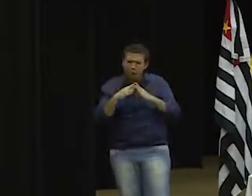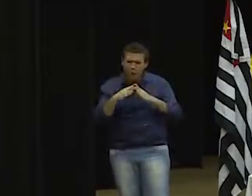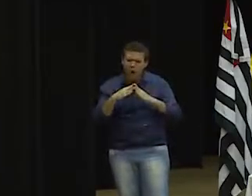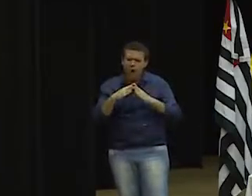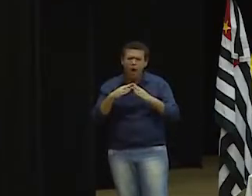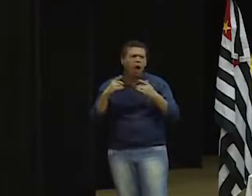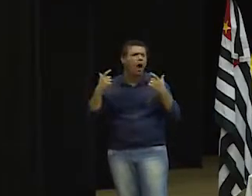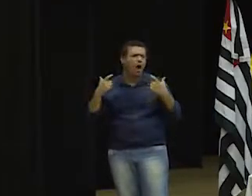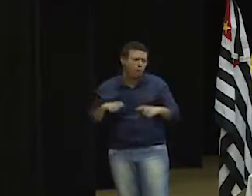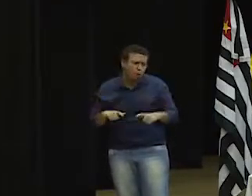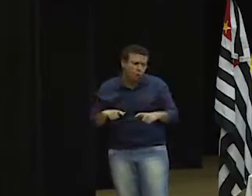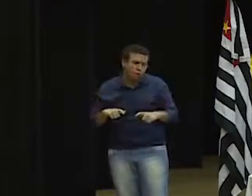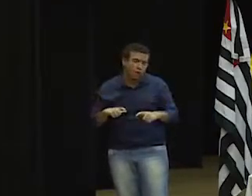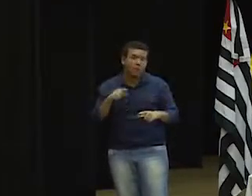depois.